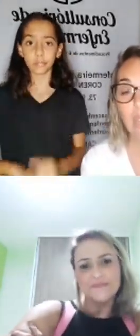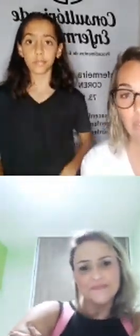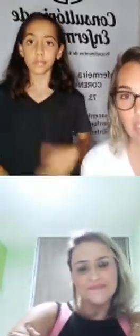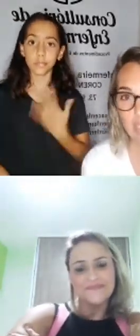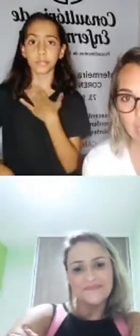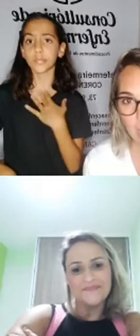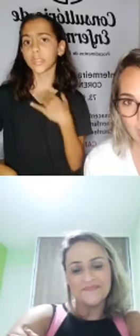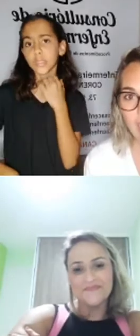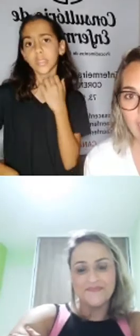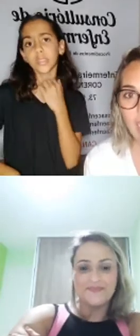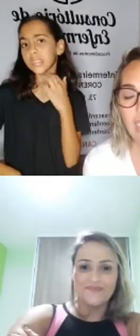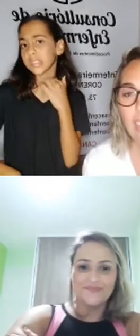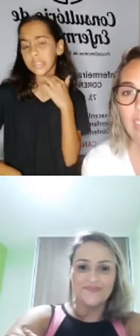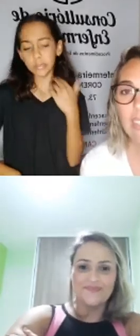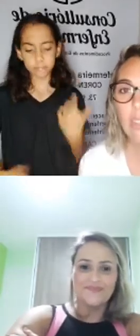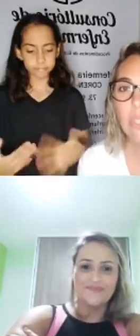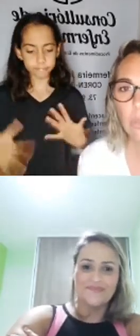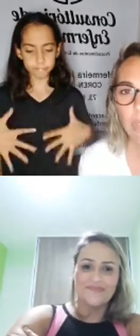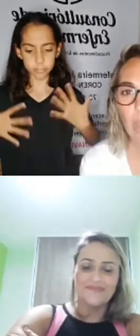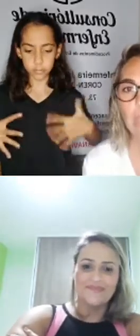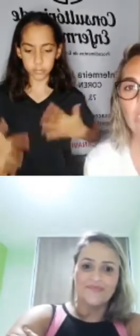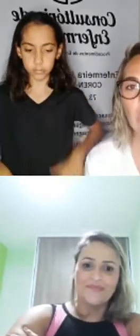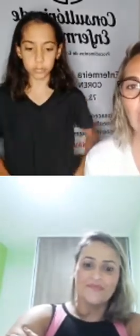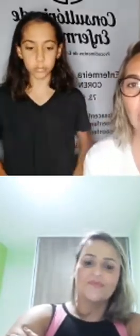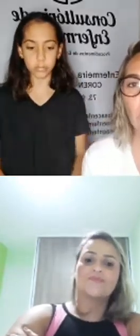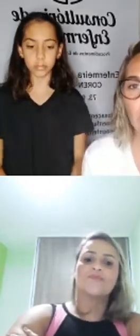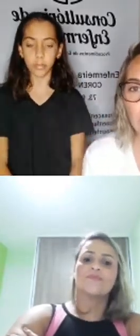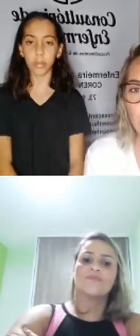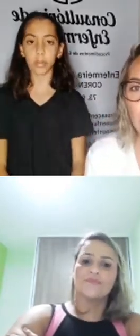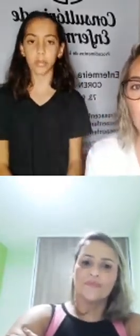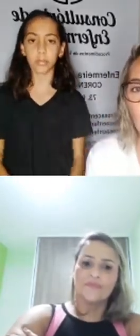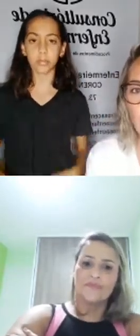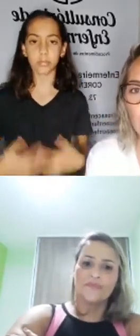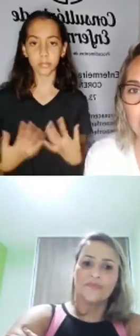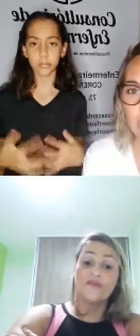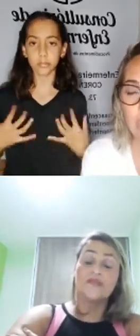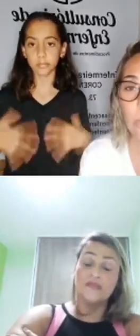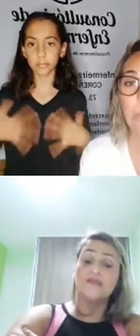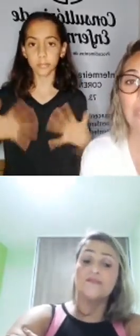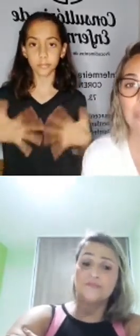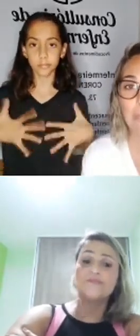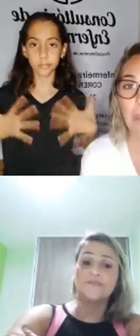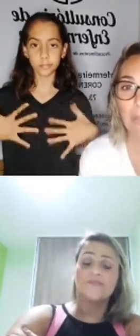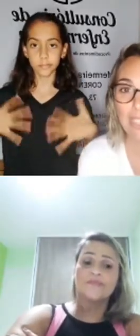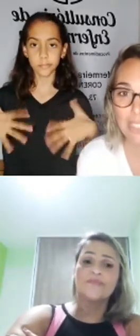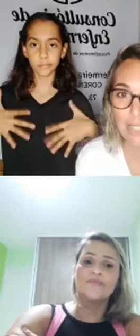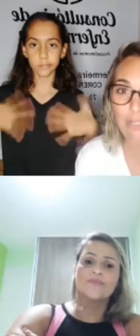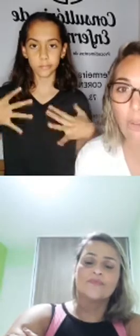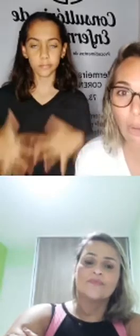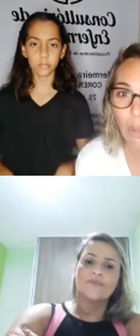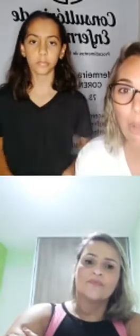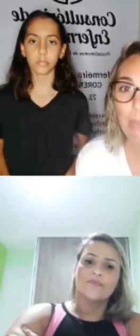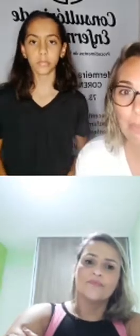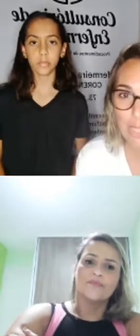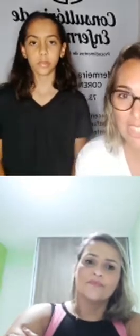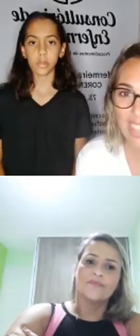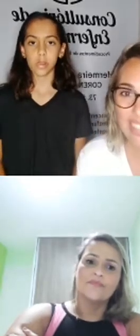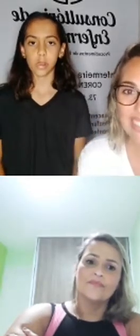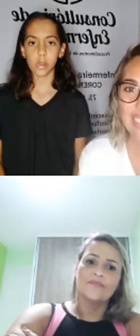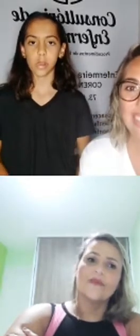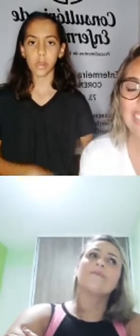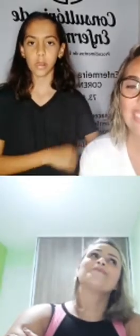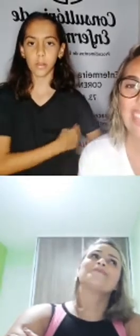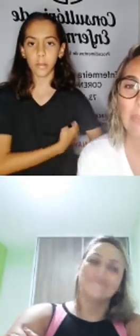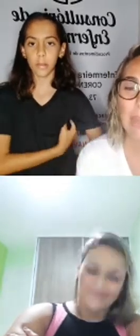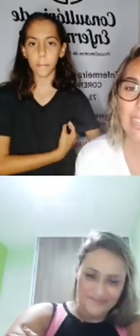eu devo fazer, né? Então isso realmente é angustiante para uma gestante, Sim. principalmente se for